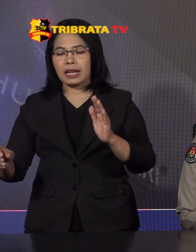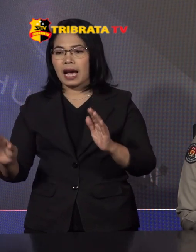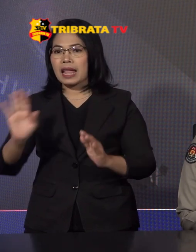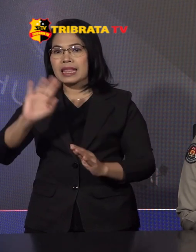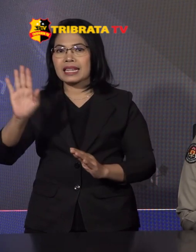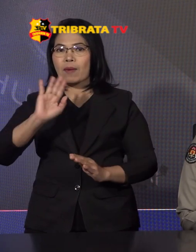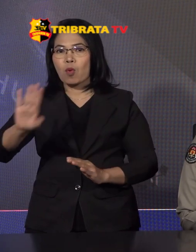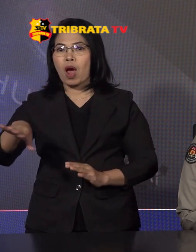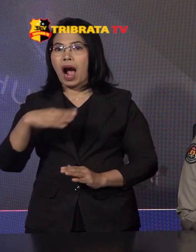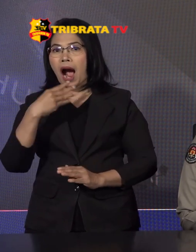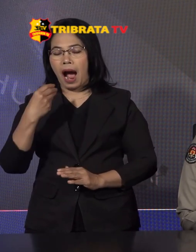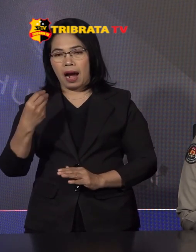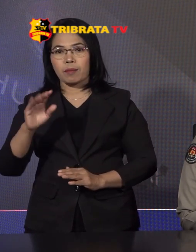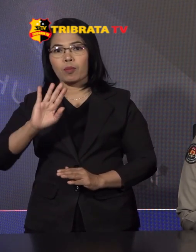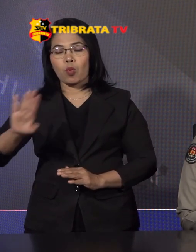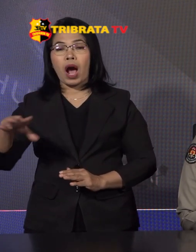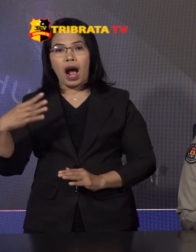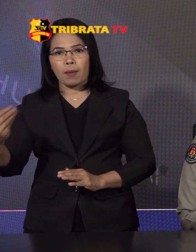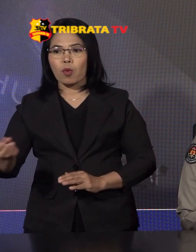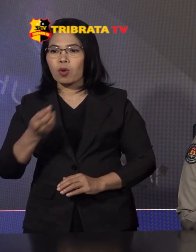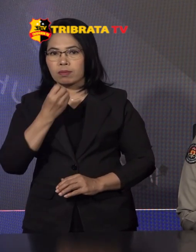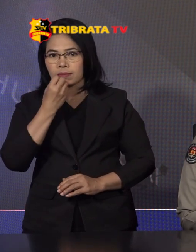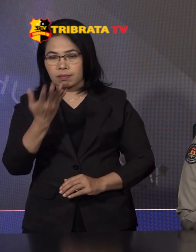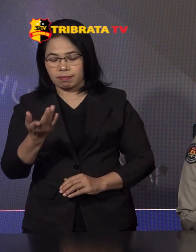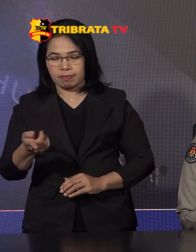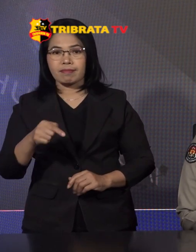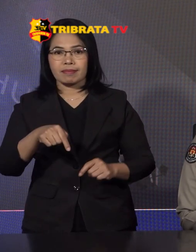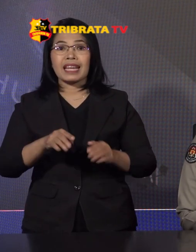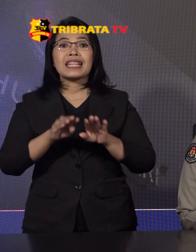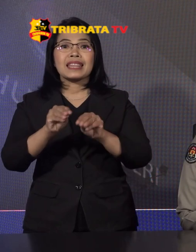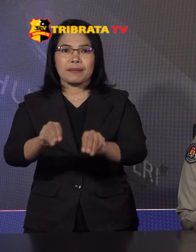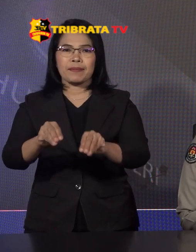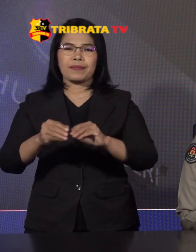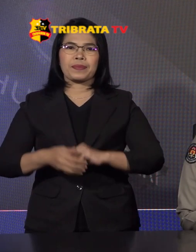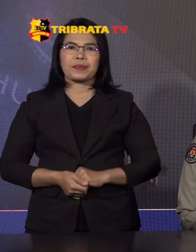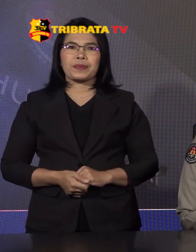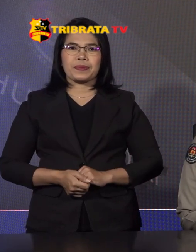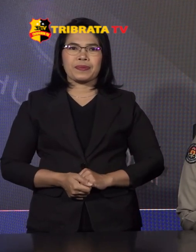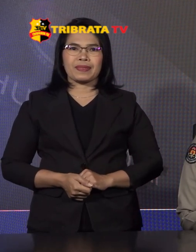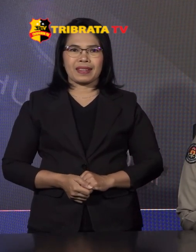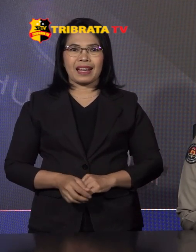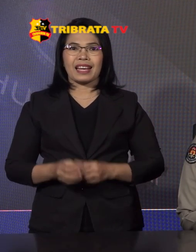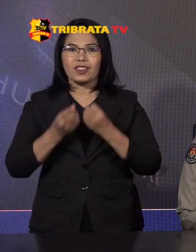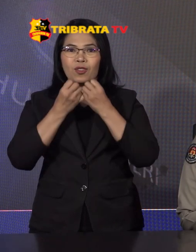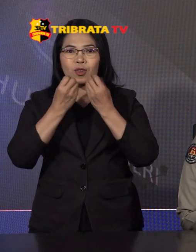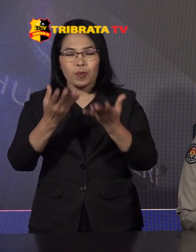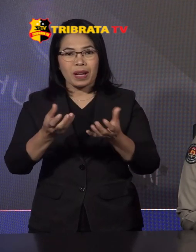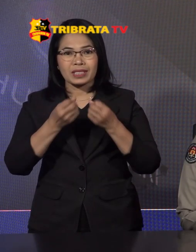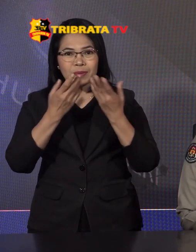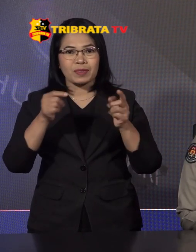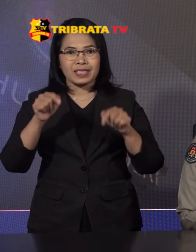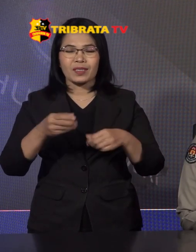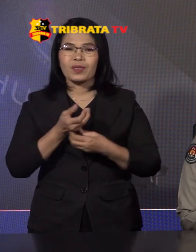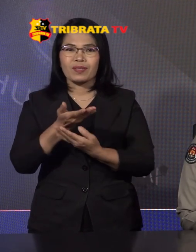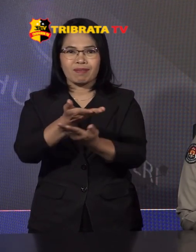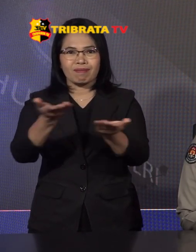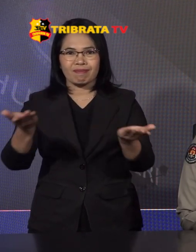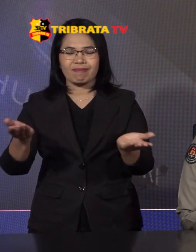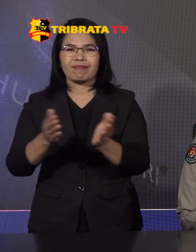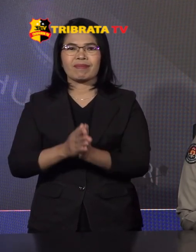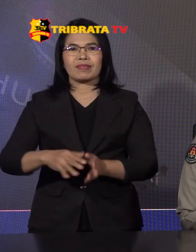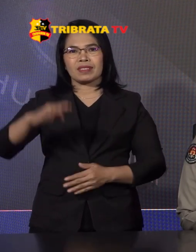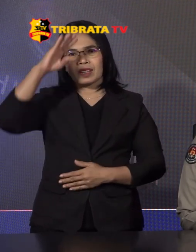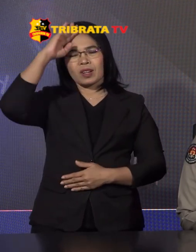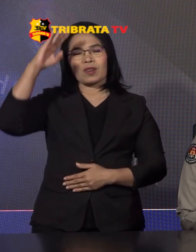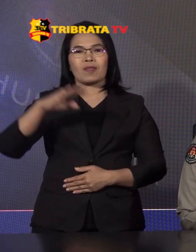informasi yang dapat kami sampaikan pada hari ini kita tunggu bersama informasi berikutnya wassalamualaikum